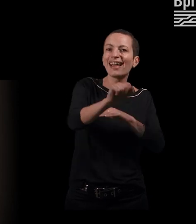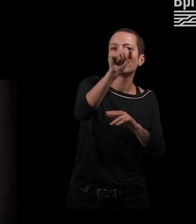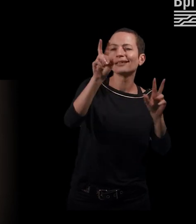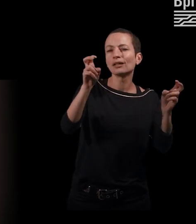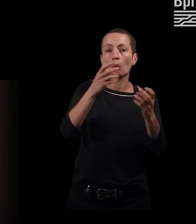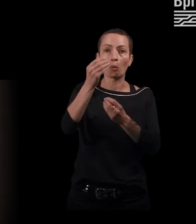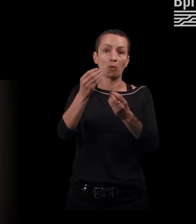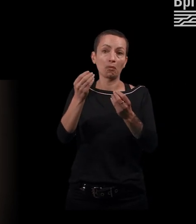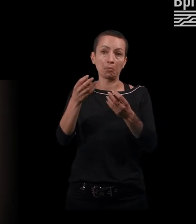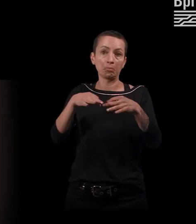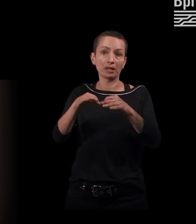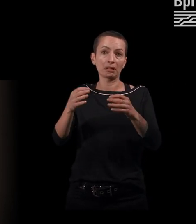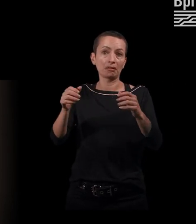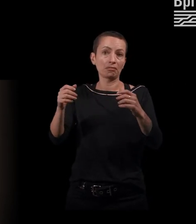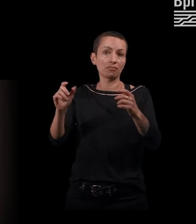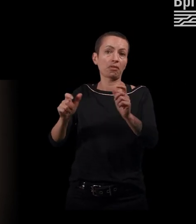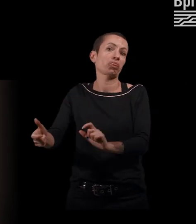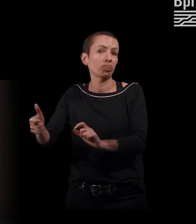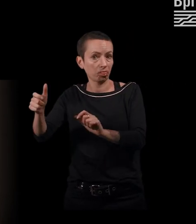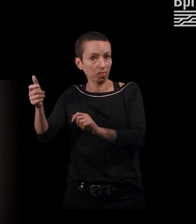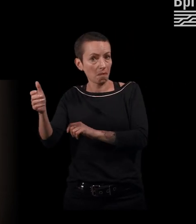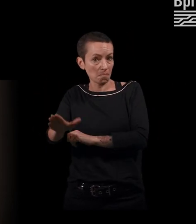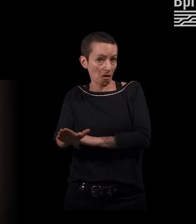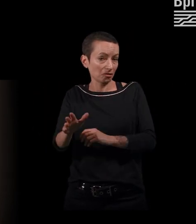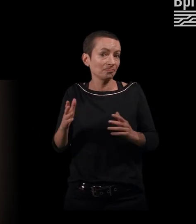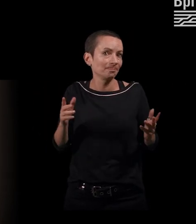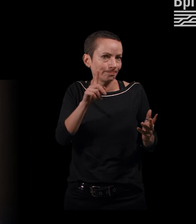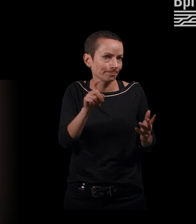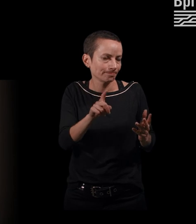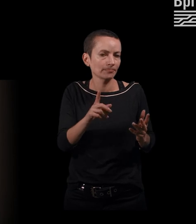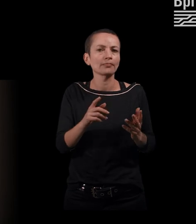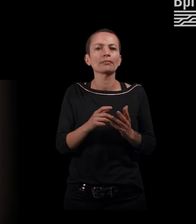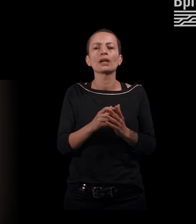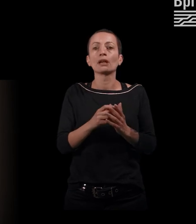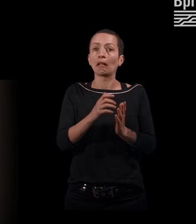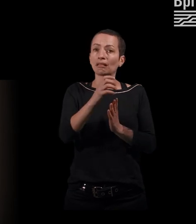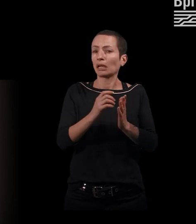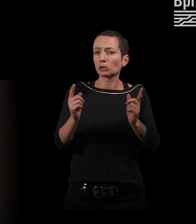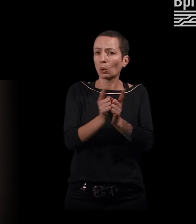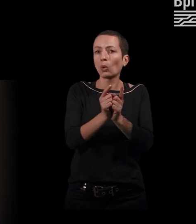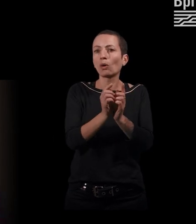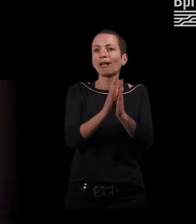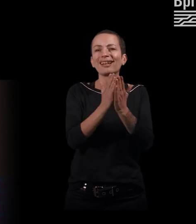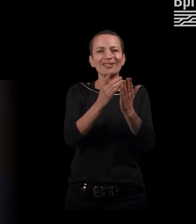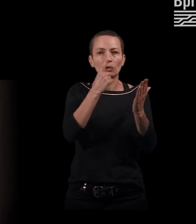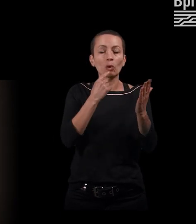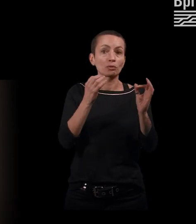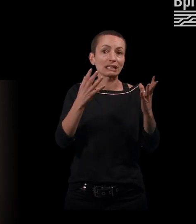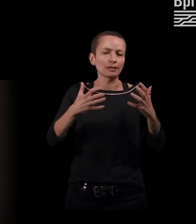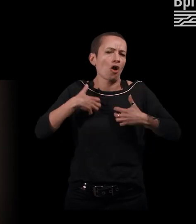une des questions qu'on peut se poser aussi. Un très court texte, un livre rouge de colère